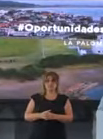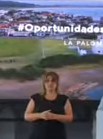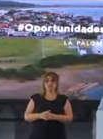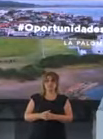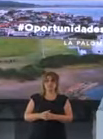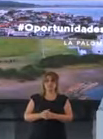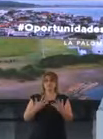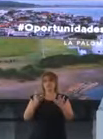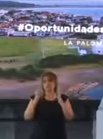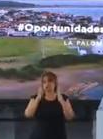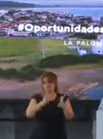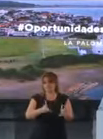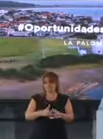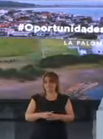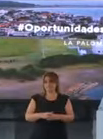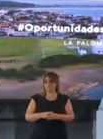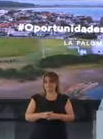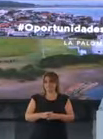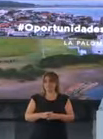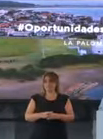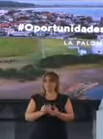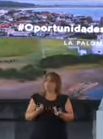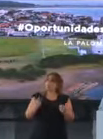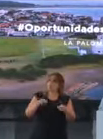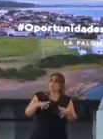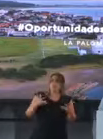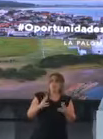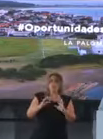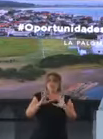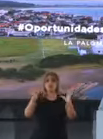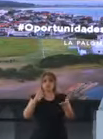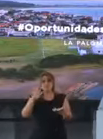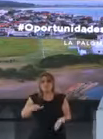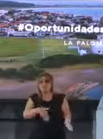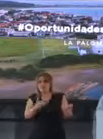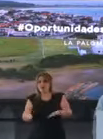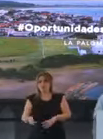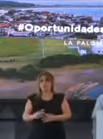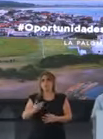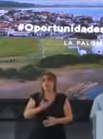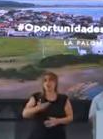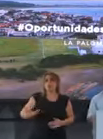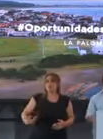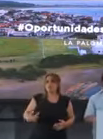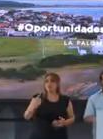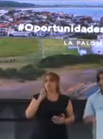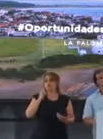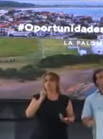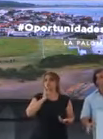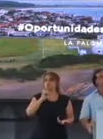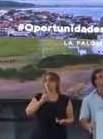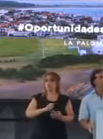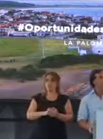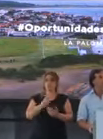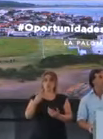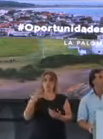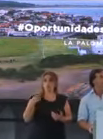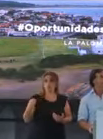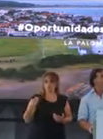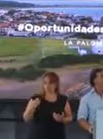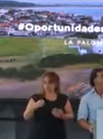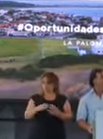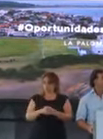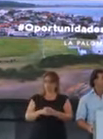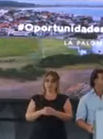Quiero ir de la vuelta a la democracia a la fecha. Gobierno del Partido Colorado, uno del Partido Nacional,